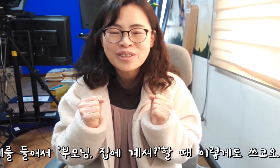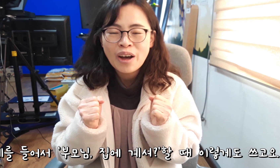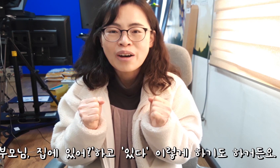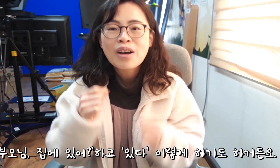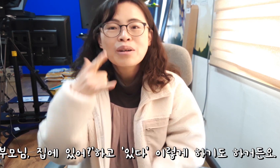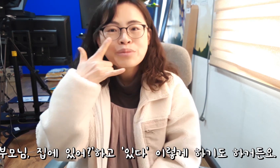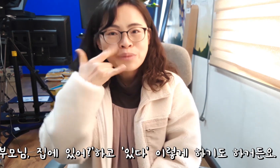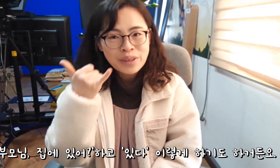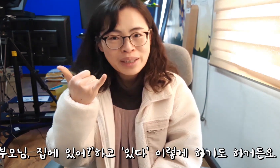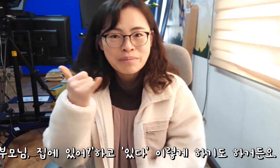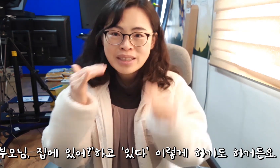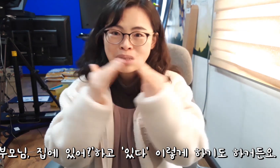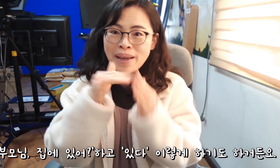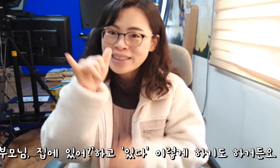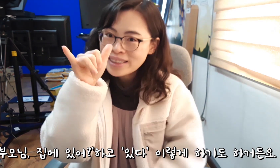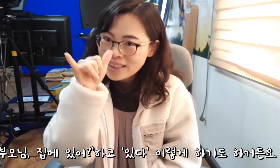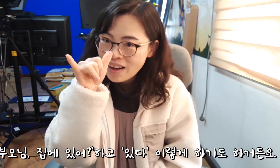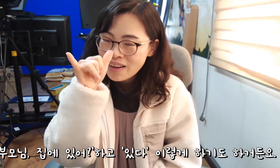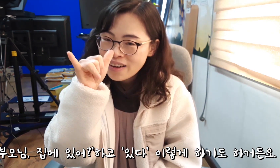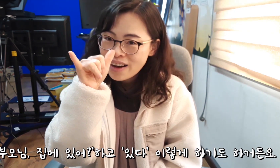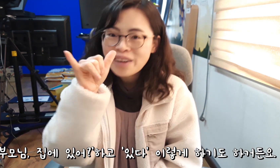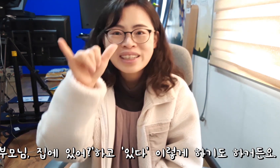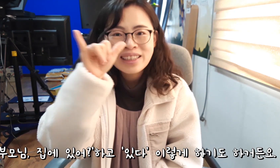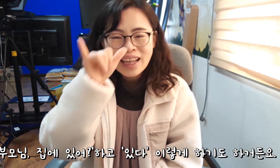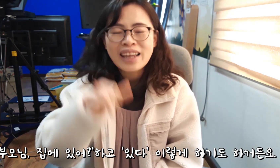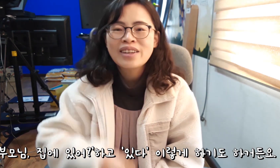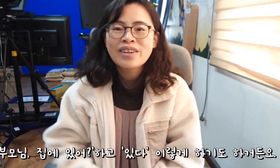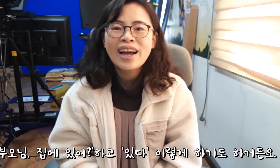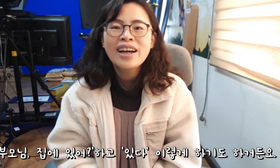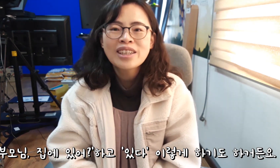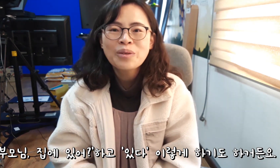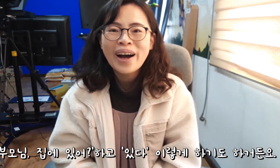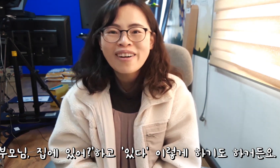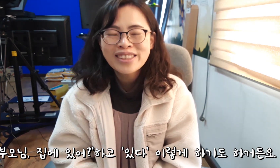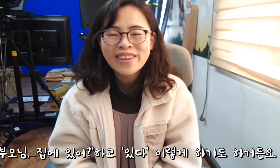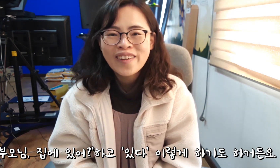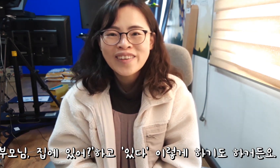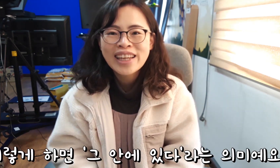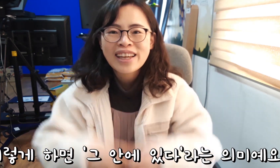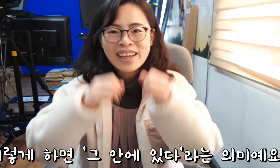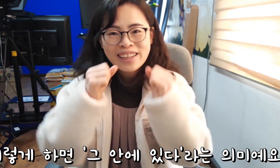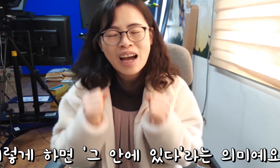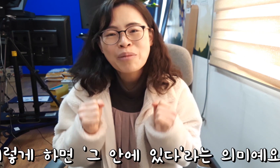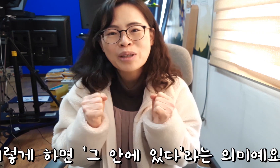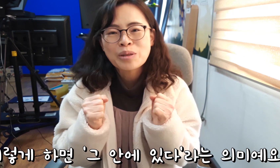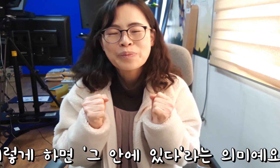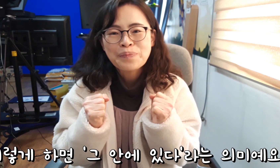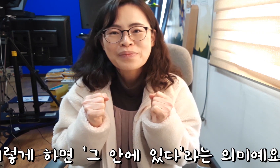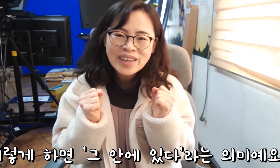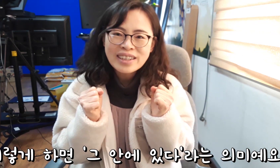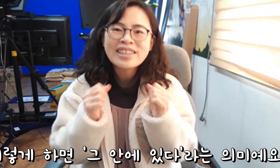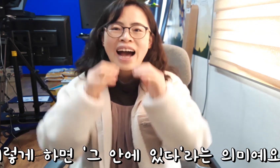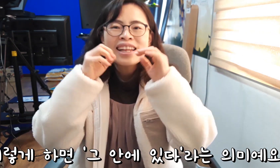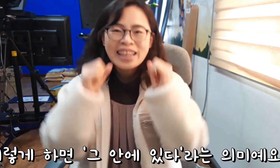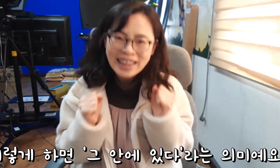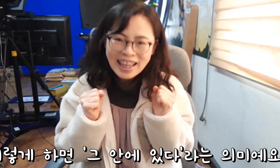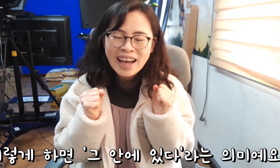쓰고요. 부모님 집에 있어? 하고 있다 이렇게 하기도 하거든요. 근데 이렇게 하면 그 안에